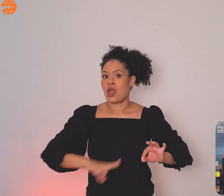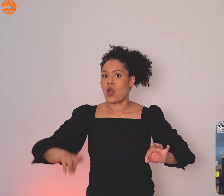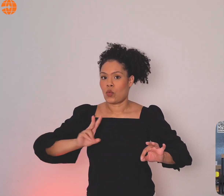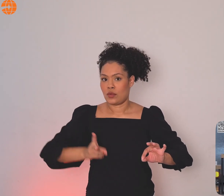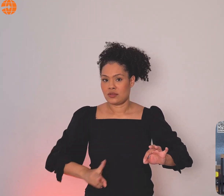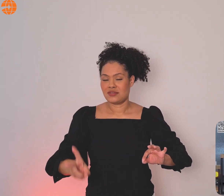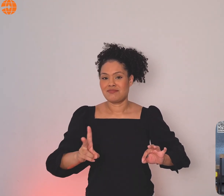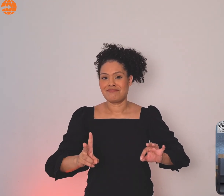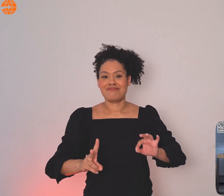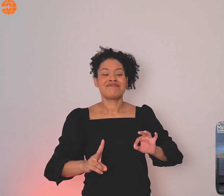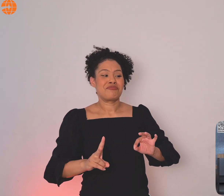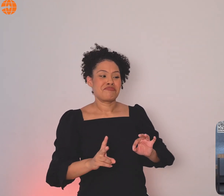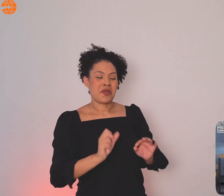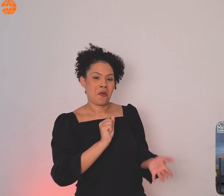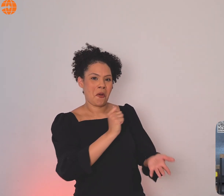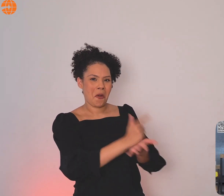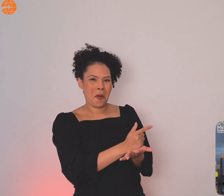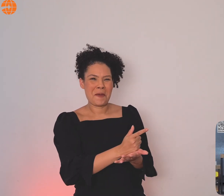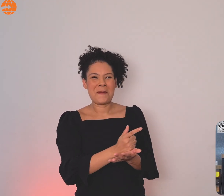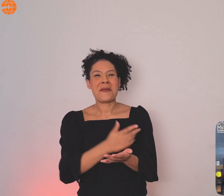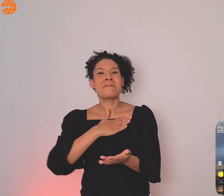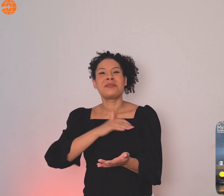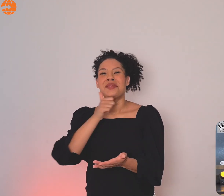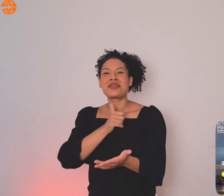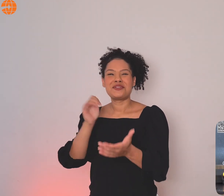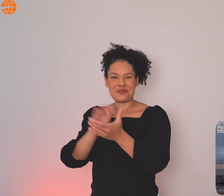uma para a Bianca, vou ver se ela vem no culto com a capulana aqui.